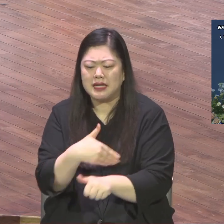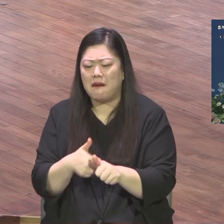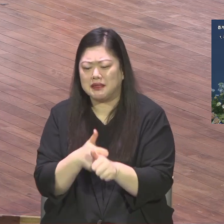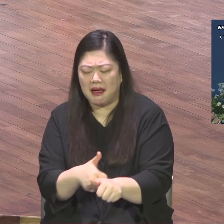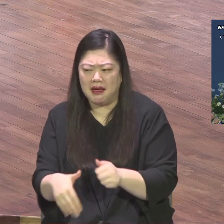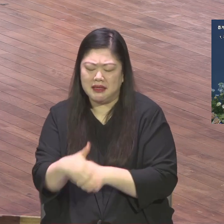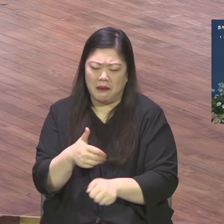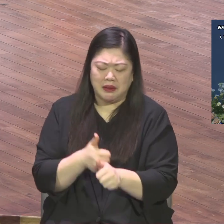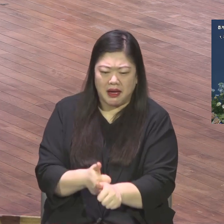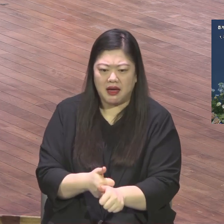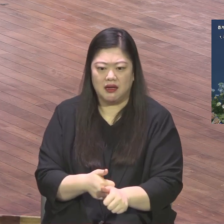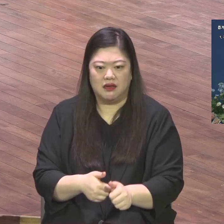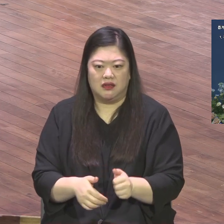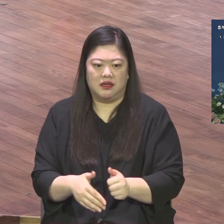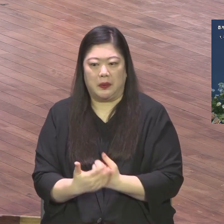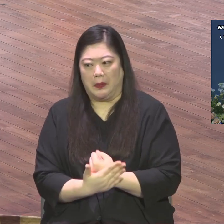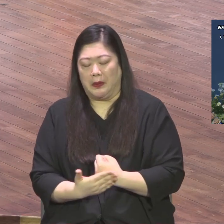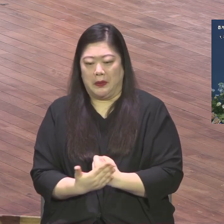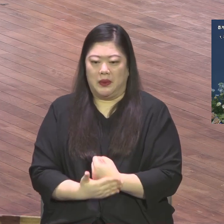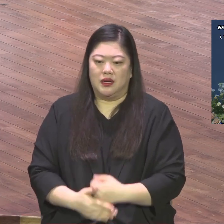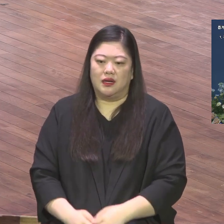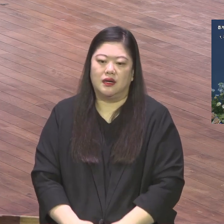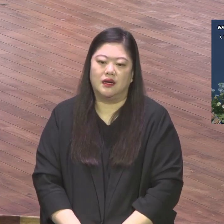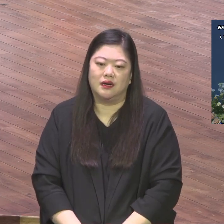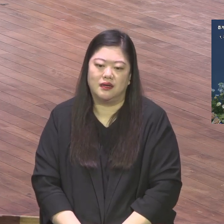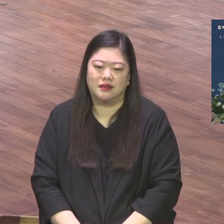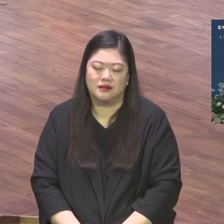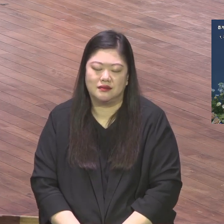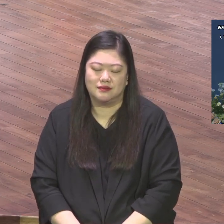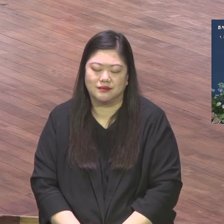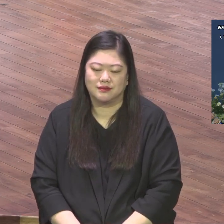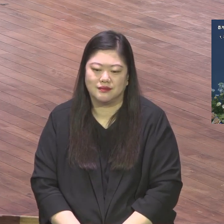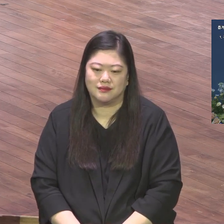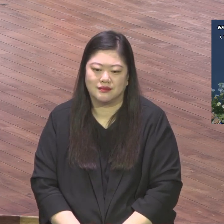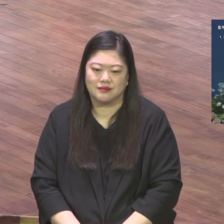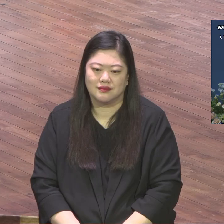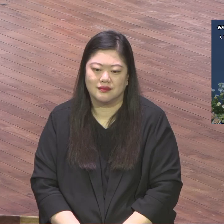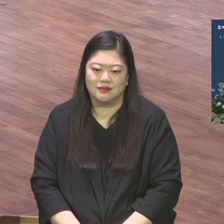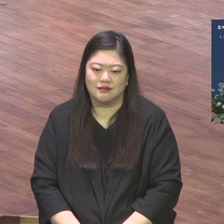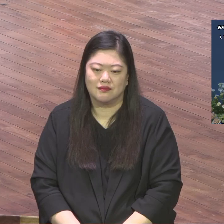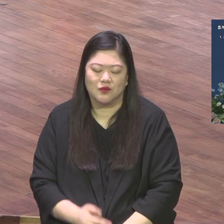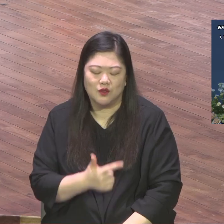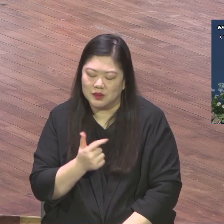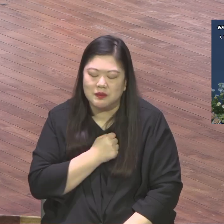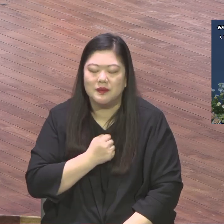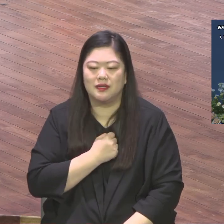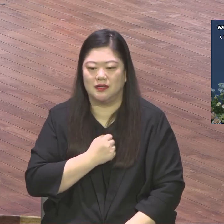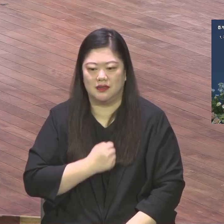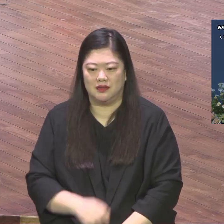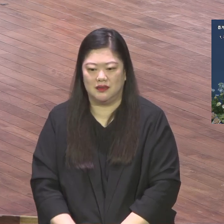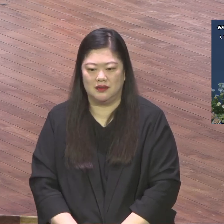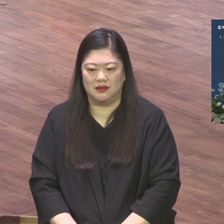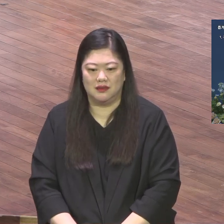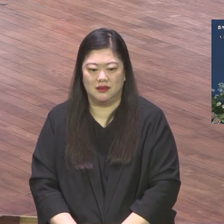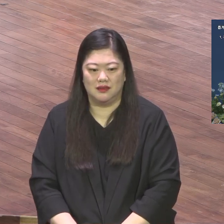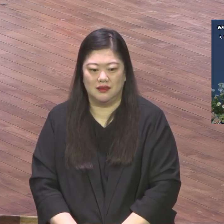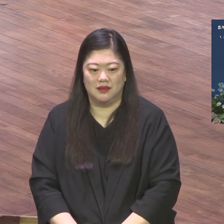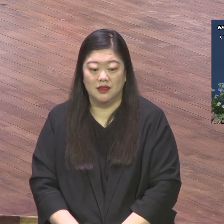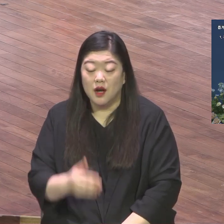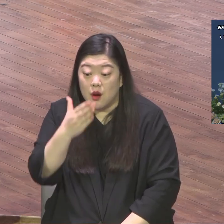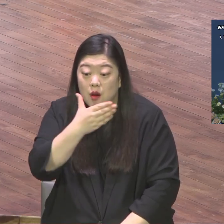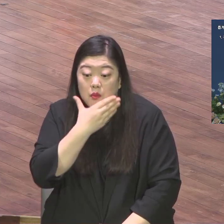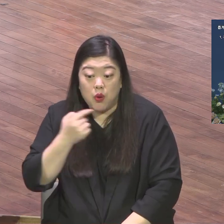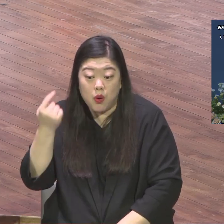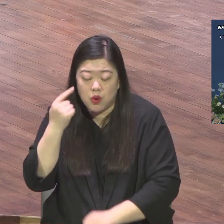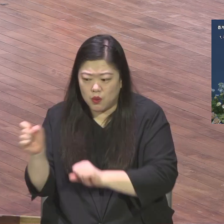지금 최고의 역사, 6천년 역사에 최고의 축복된 현장이야 그냥. 아멘. 감사를